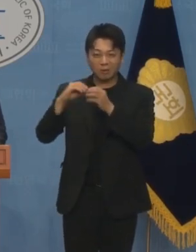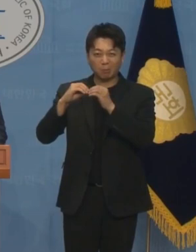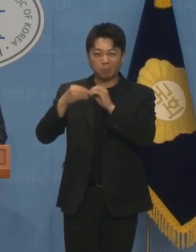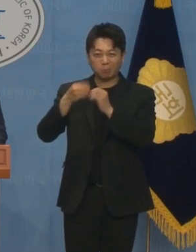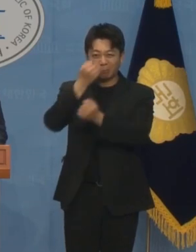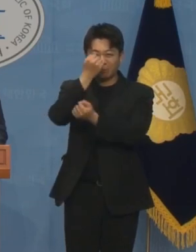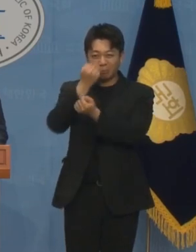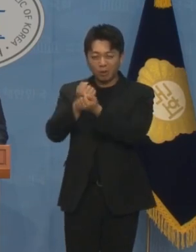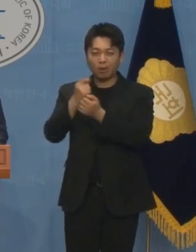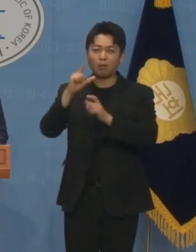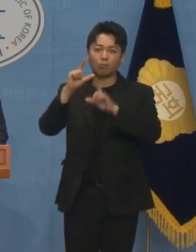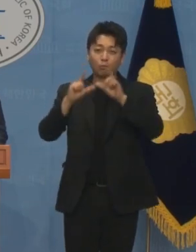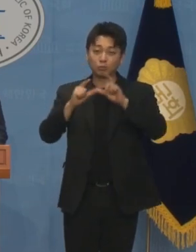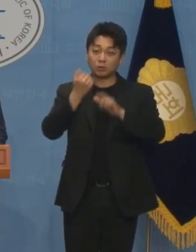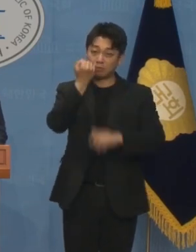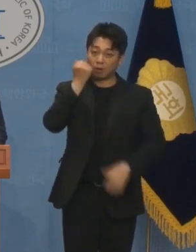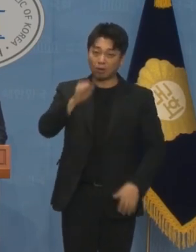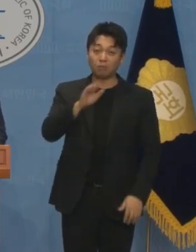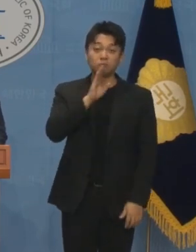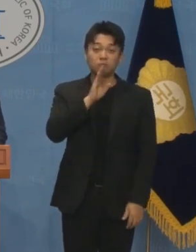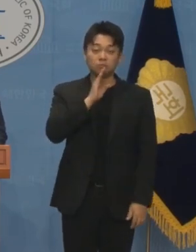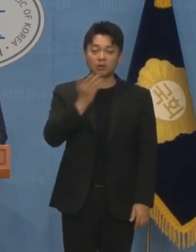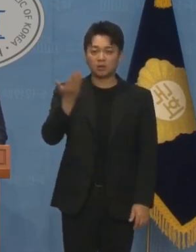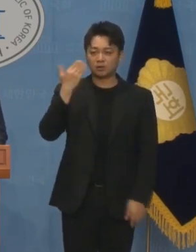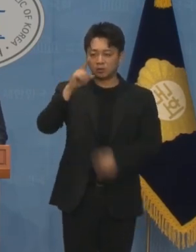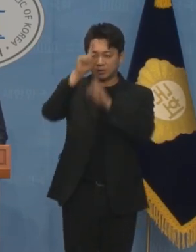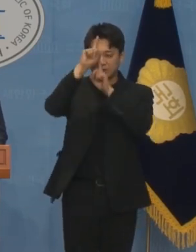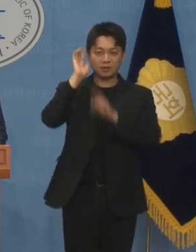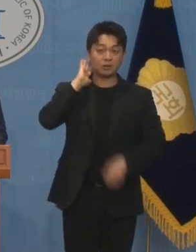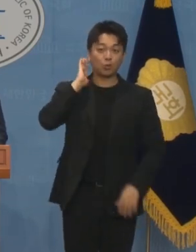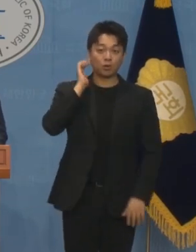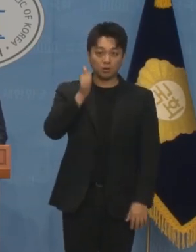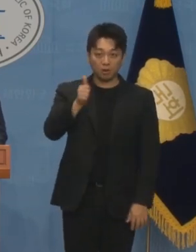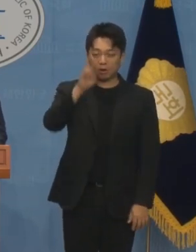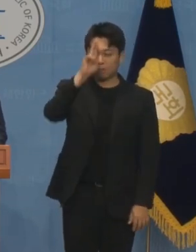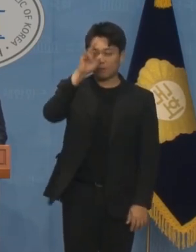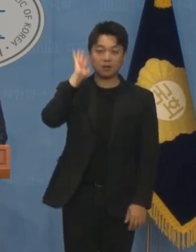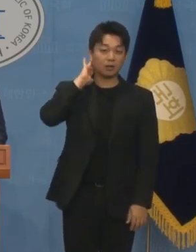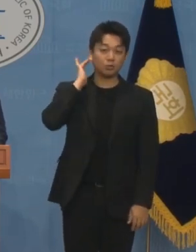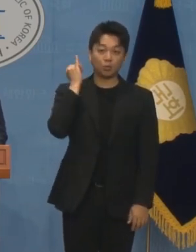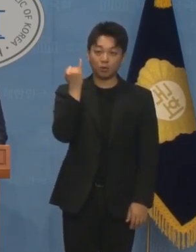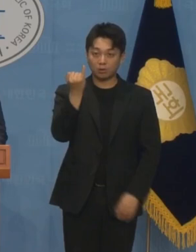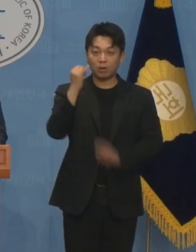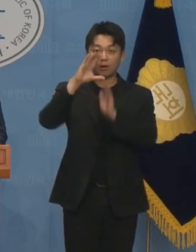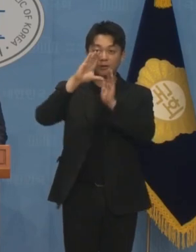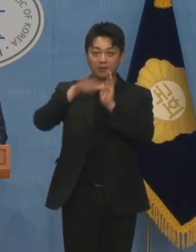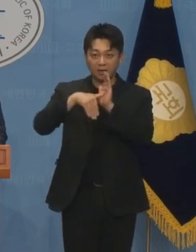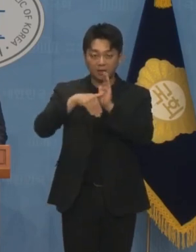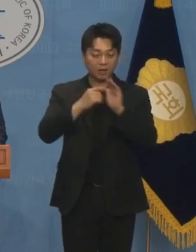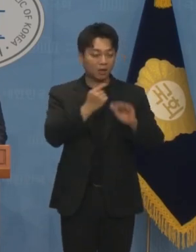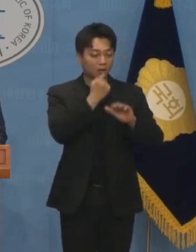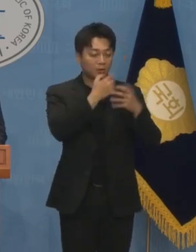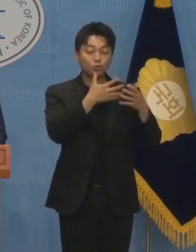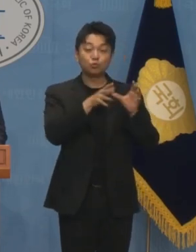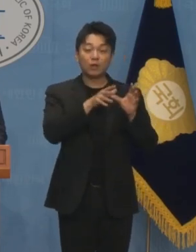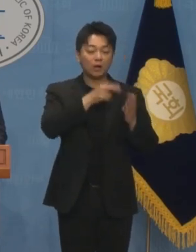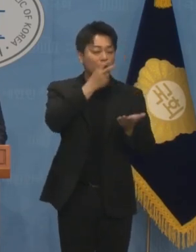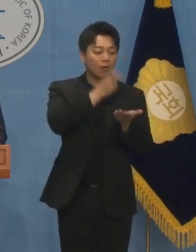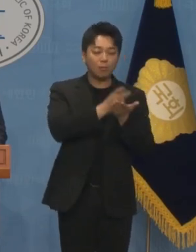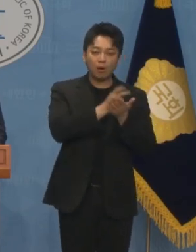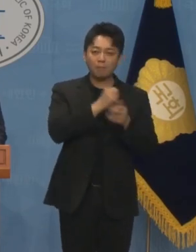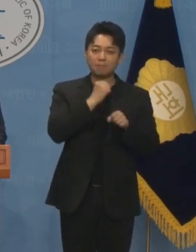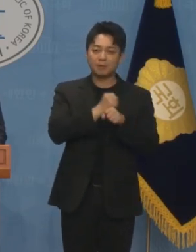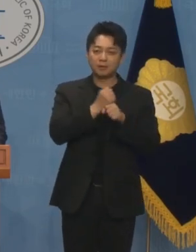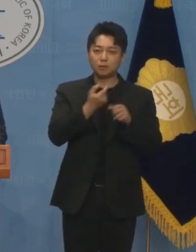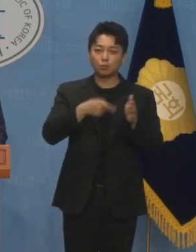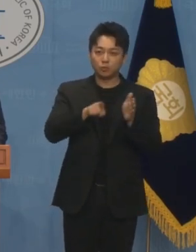어떠했습니까? 지난 이명박 박근혜 정부 당시 민주당은 50% 이상의 법안 처리에